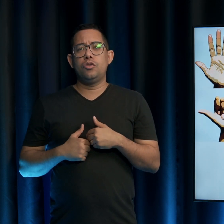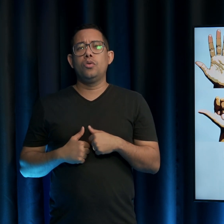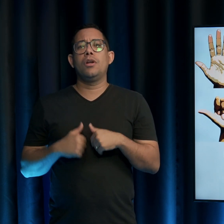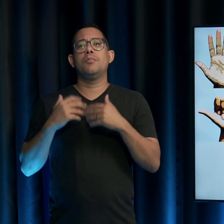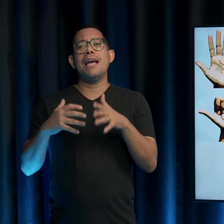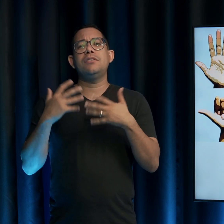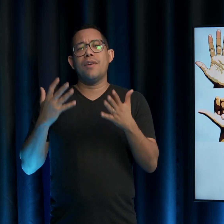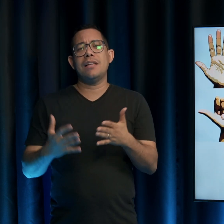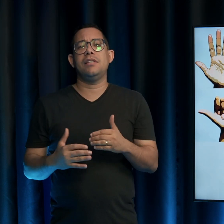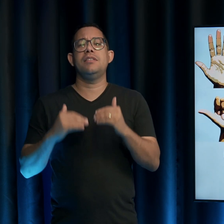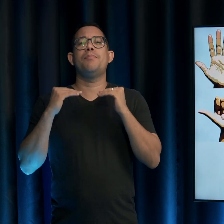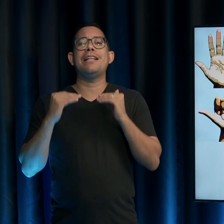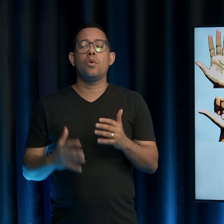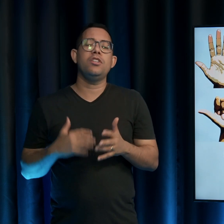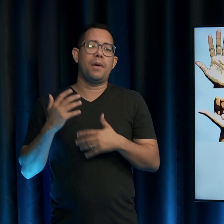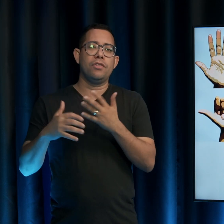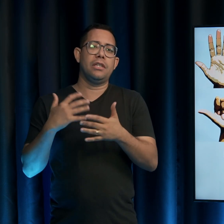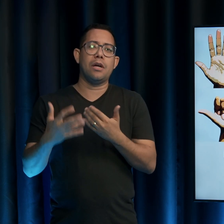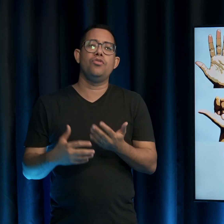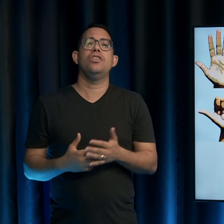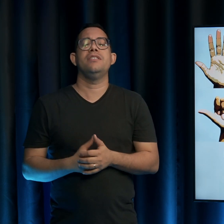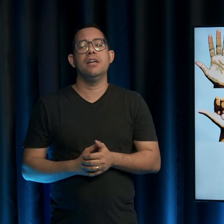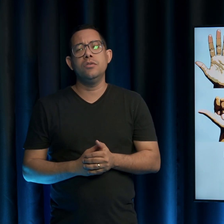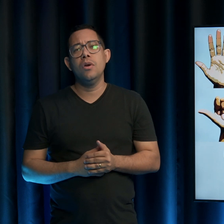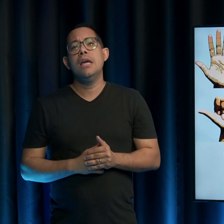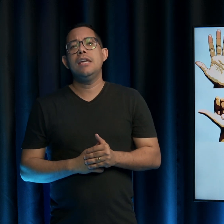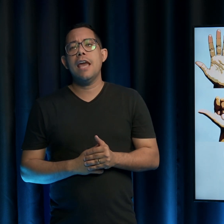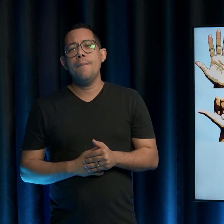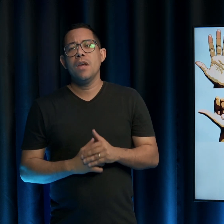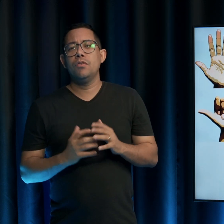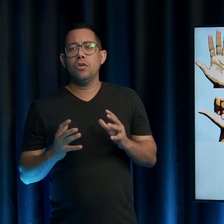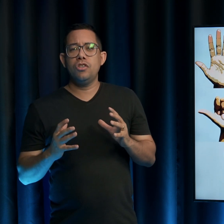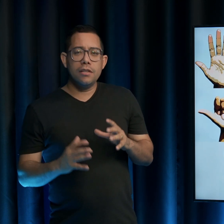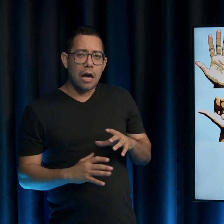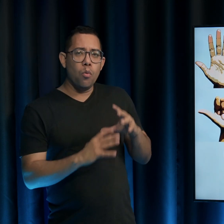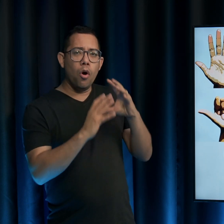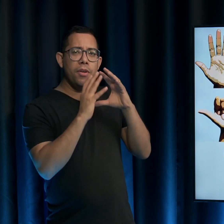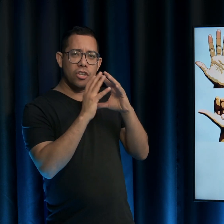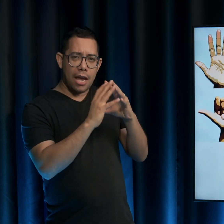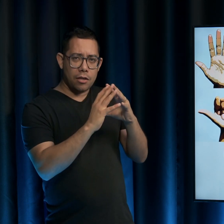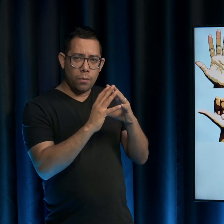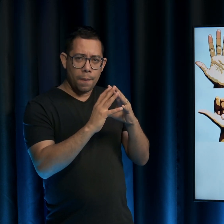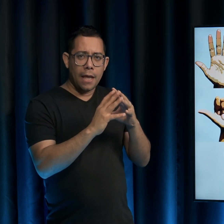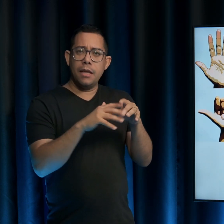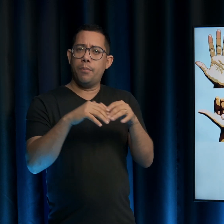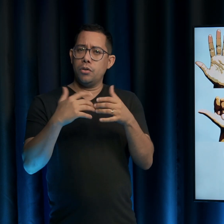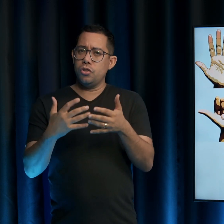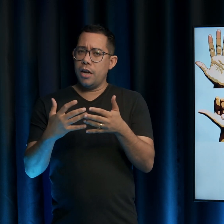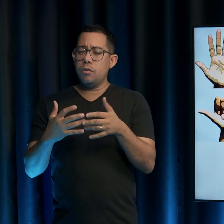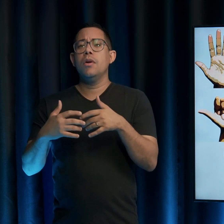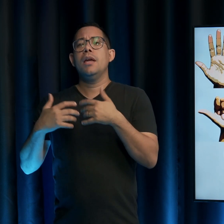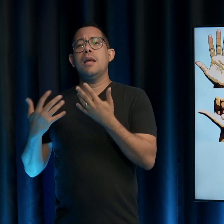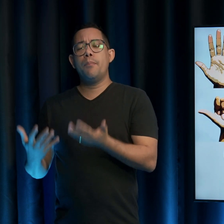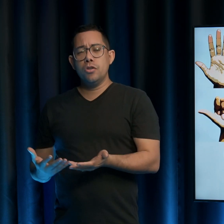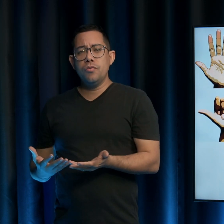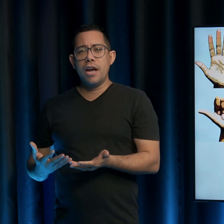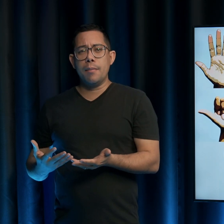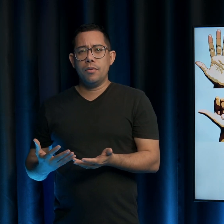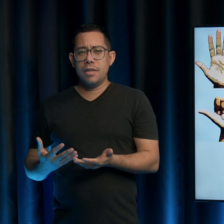estruturas mais fáceis e padrões para você estar utilizando, que é você utilizar o objeto, depois o sujeito e depois o verbo, certo? Você